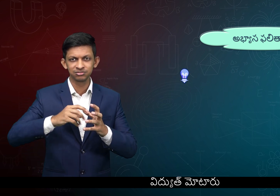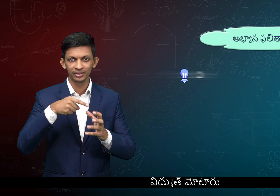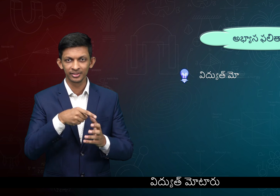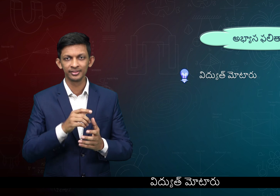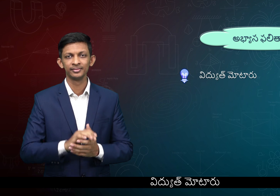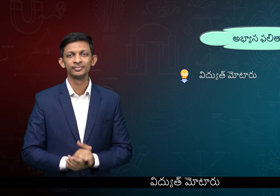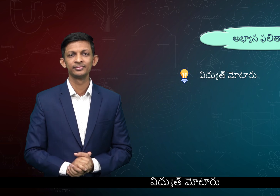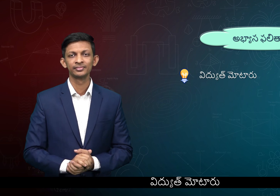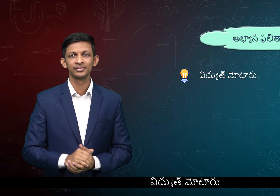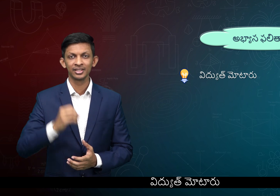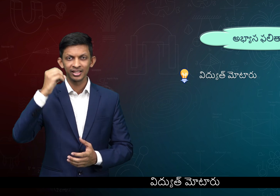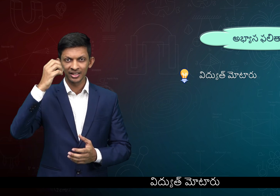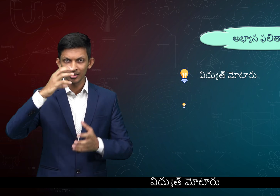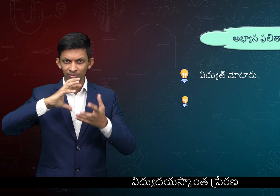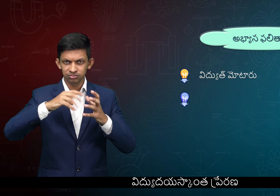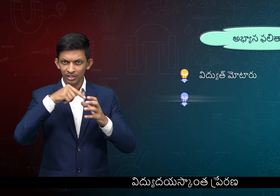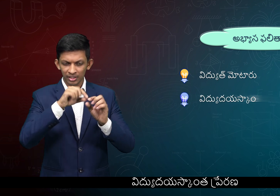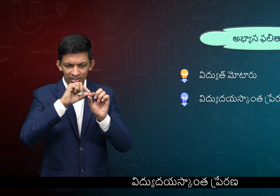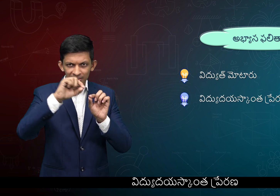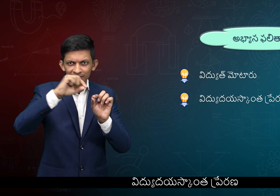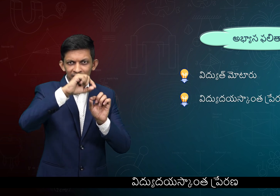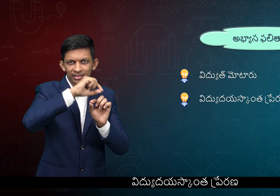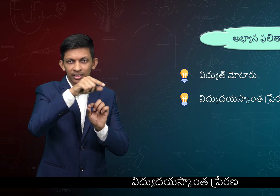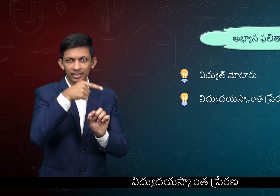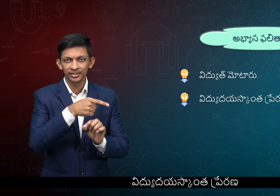విద్యుత్ మోటారు, విద్యుత్ అయస్కాంత ప్రేరణ,